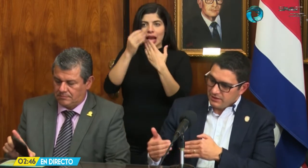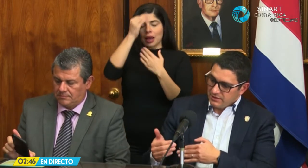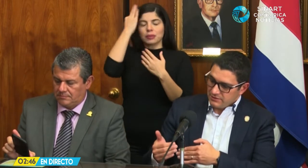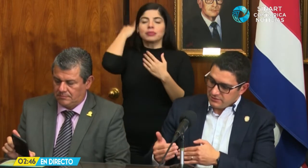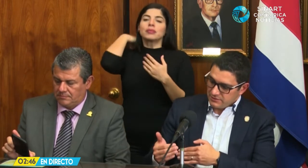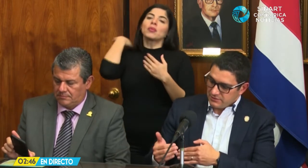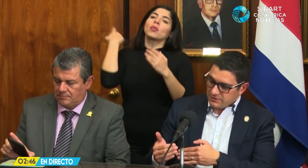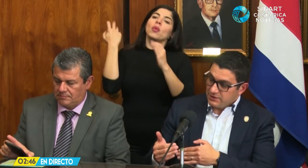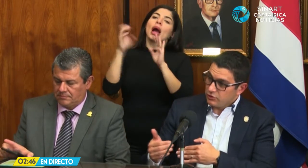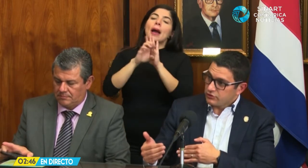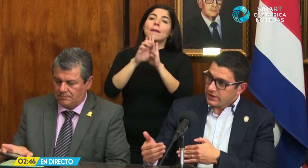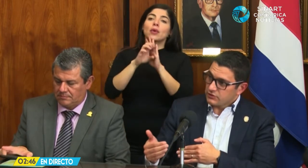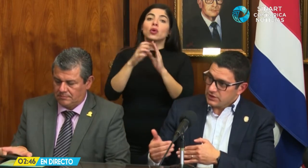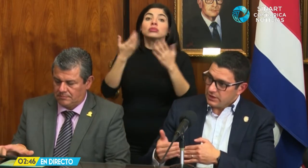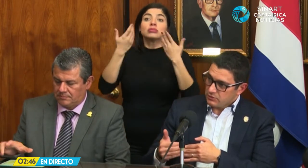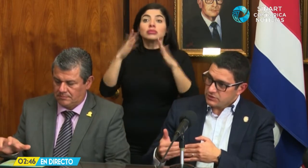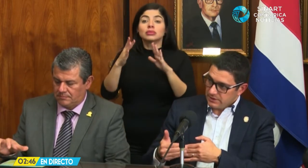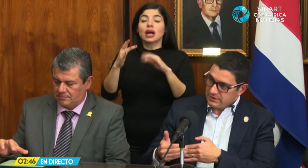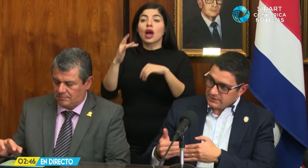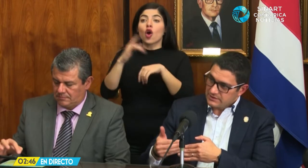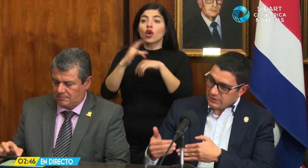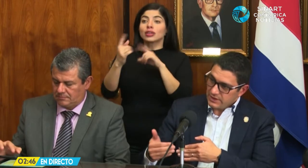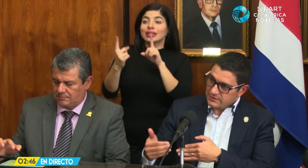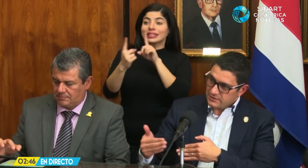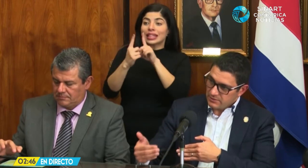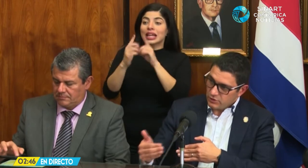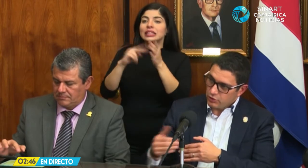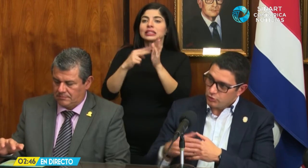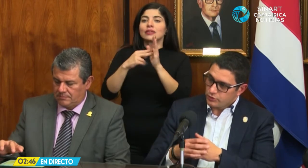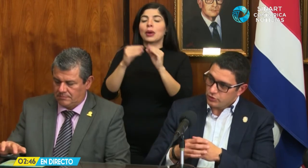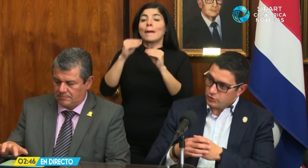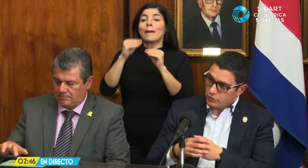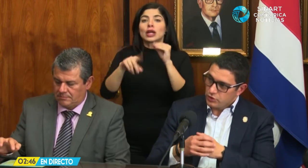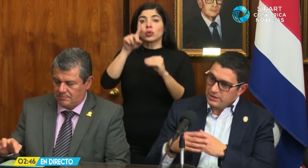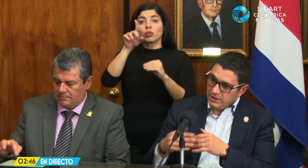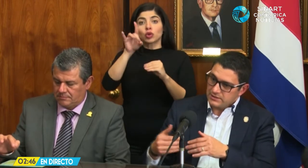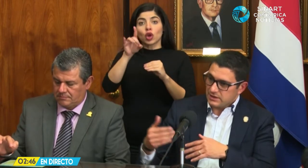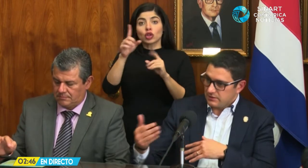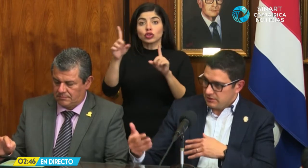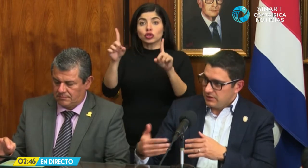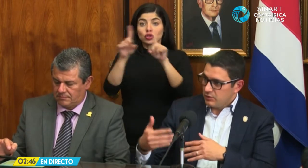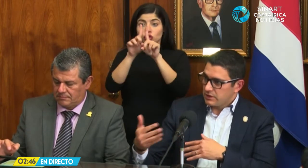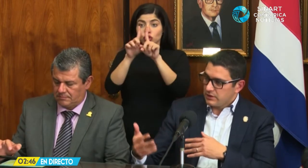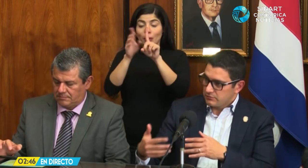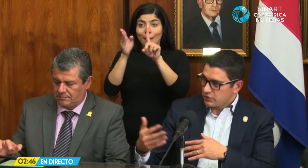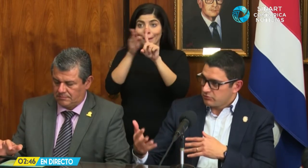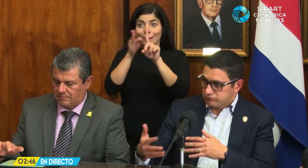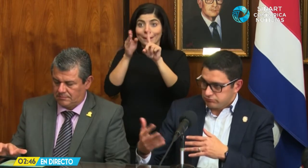se tiene un contacto cercano justamente es estar a una distancia menor a 1,8 y estar